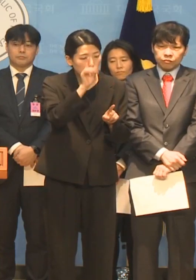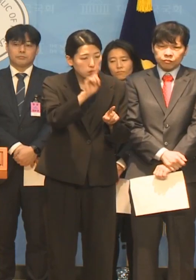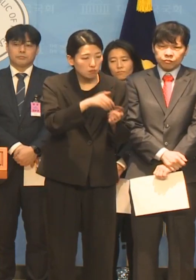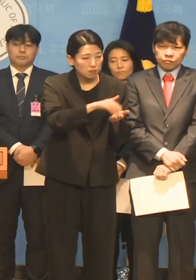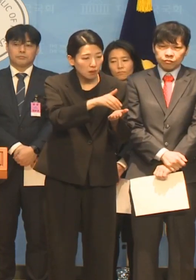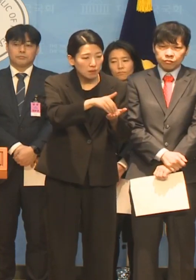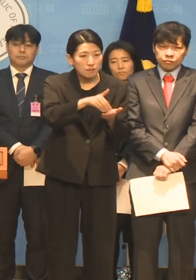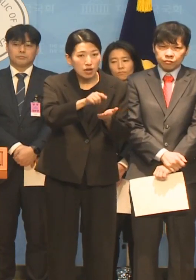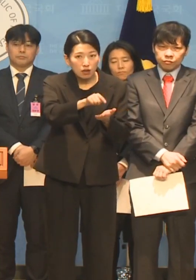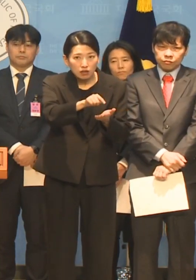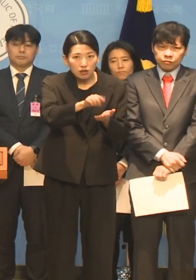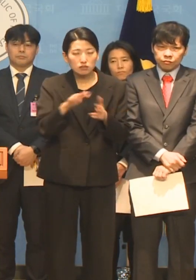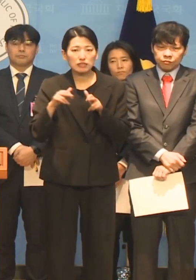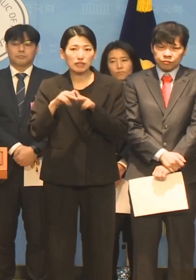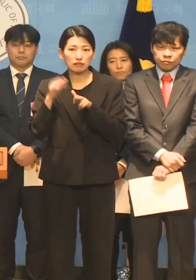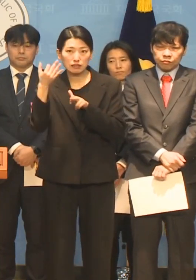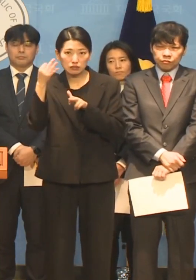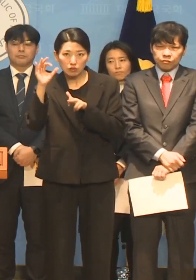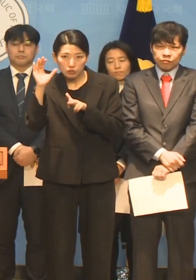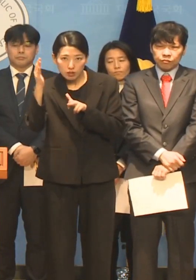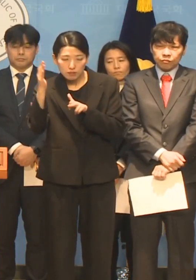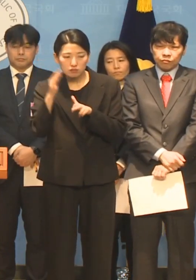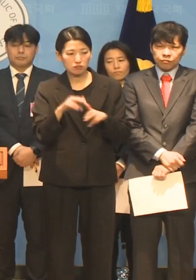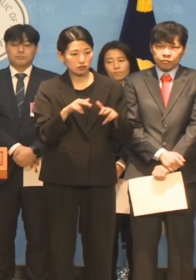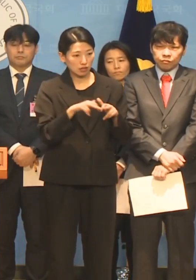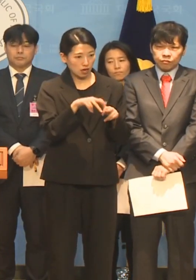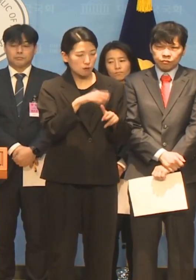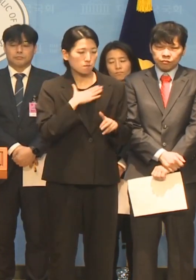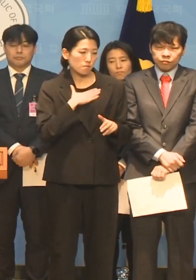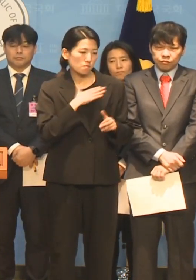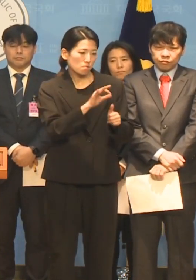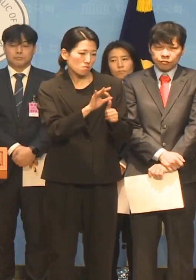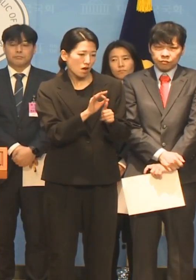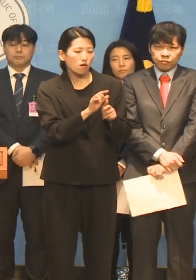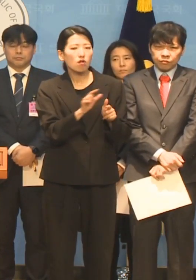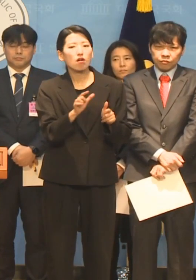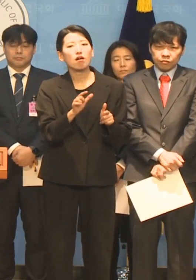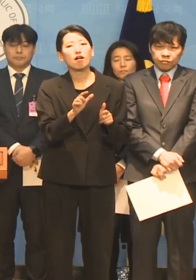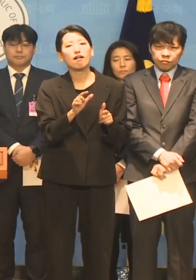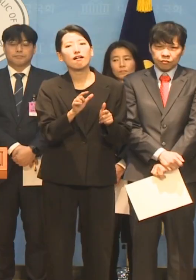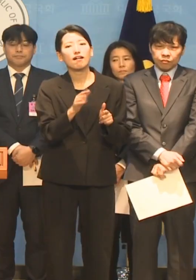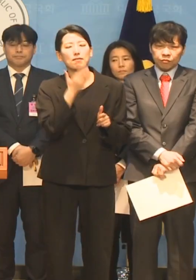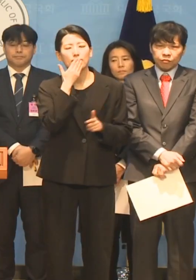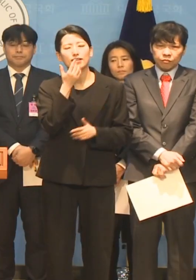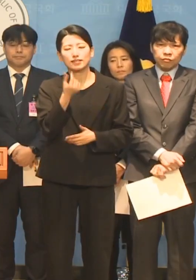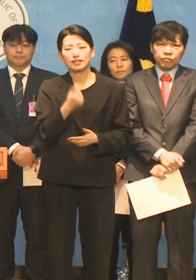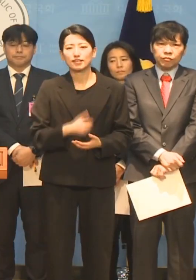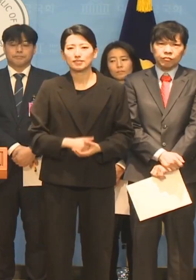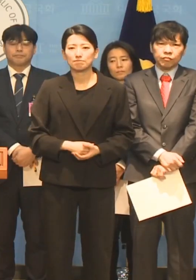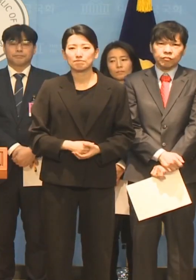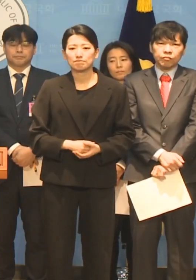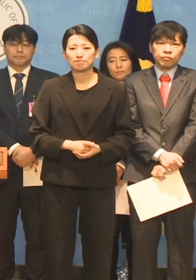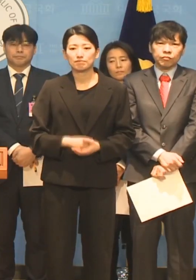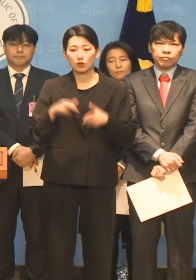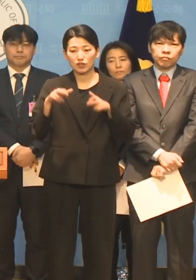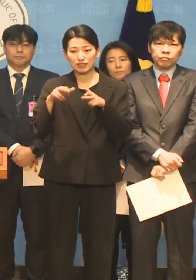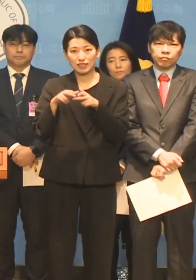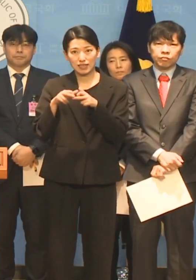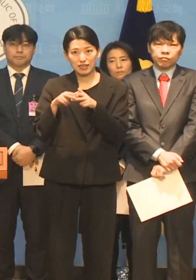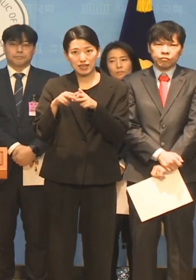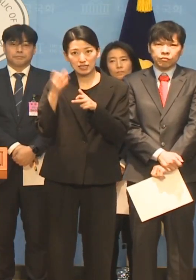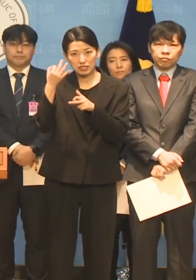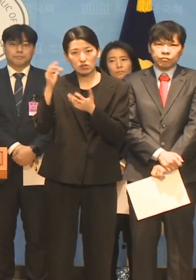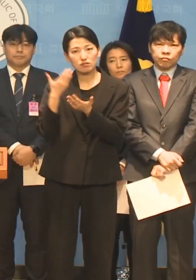불합리를 규정할 일정 수준의 강제력이 발생하리라는 기대감이 있고요. 장애 인정을 지지하는 이유로